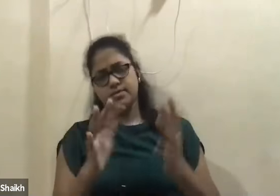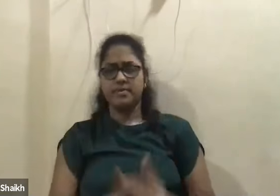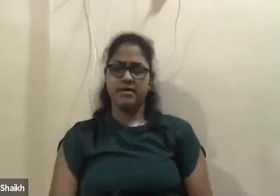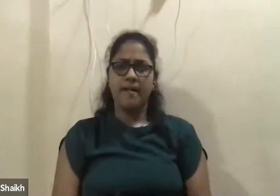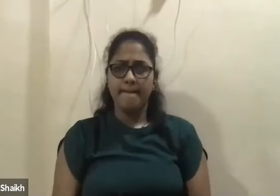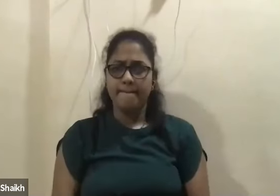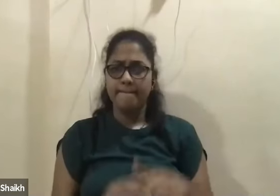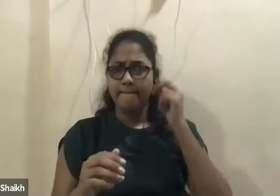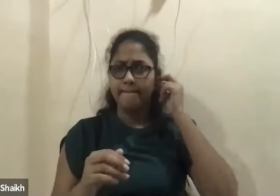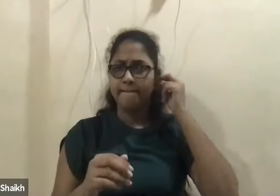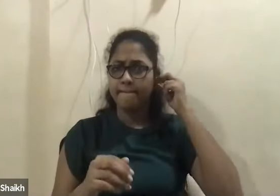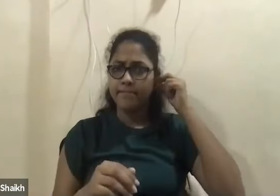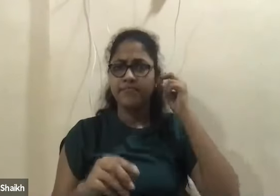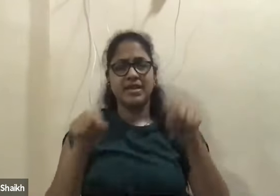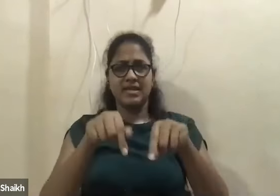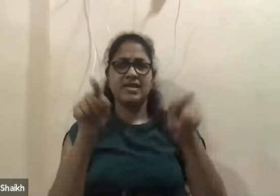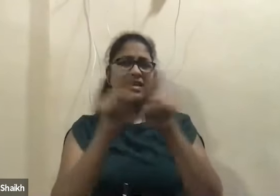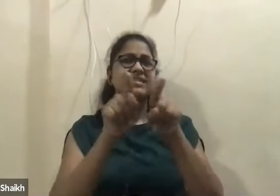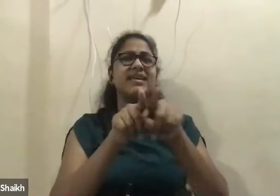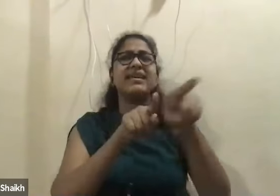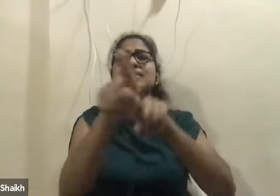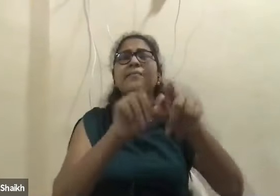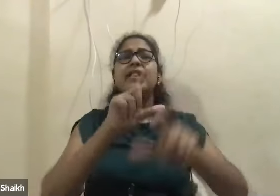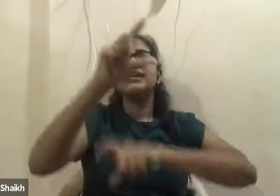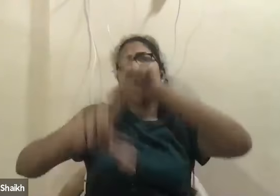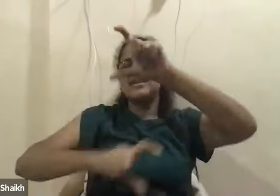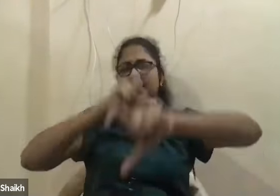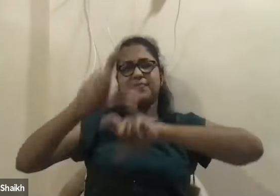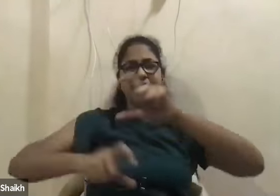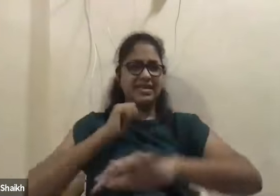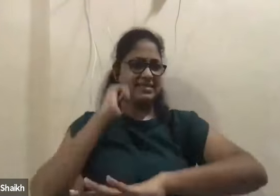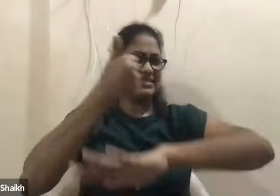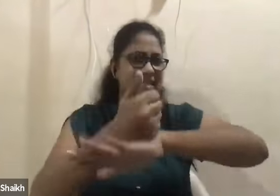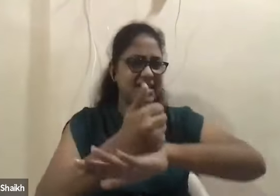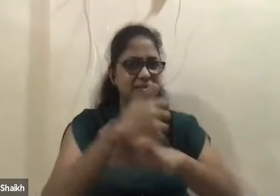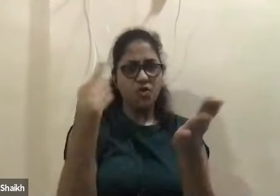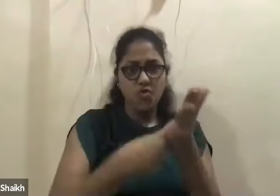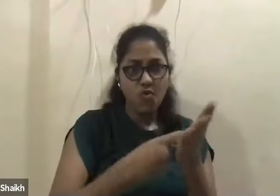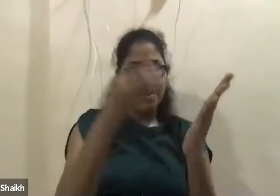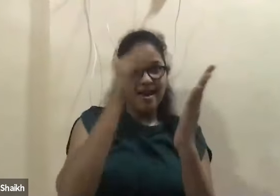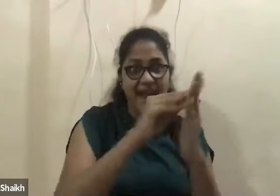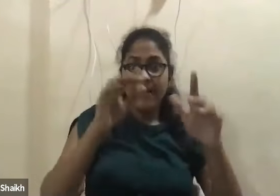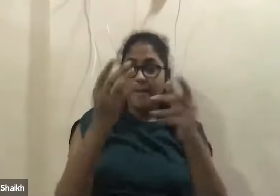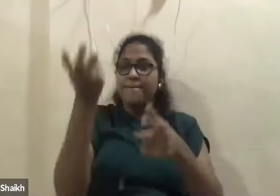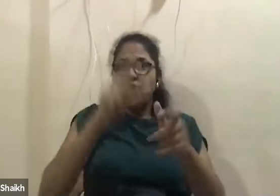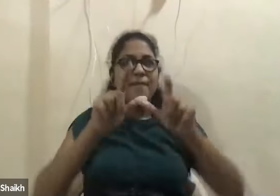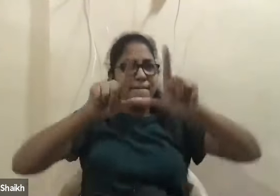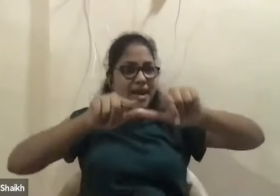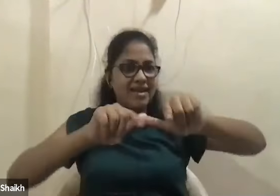इट्स लाइक एक जैसे कंपनी को शुरू करते हैं तो उसमें इस तरह की चीजें डलती हैं, कैसे बोर्ड मीटिंग्स होंगे, क्या होंगे, बिल्कुल वही चीज है,